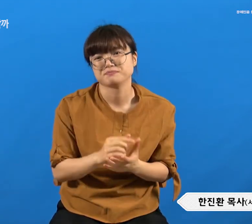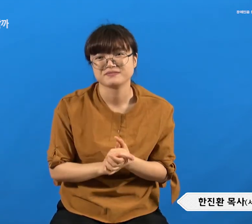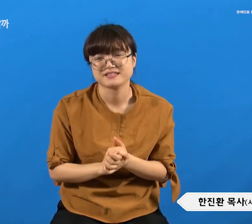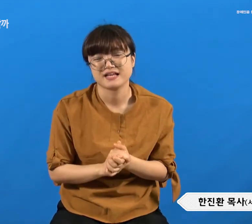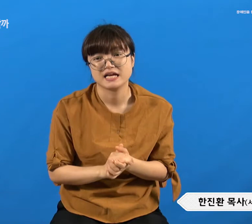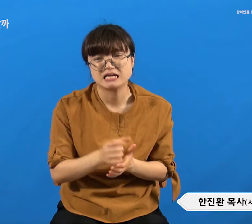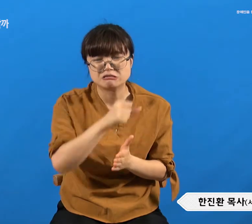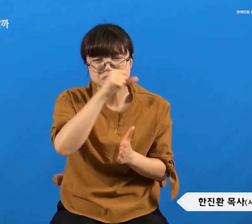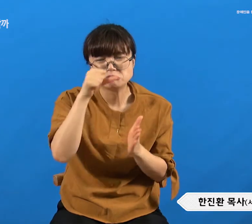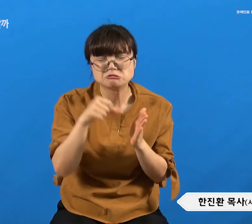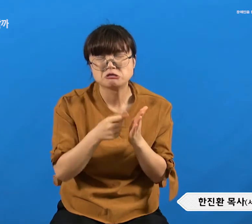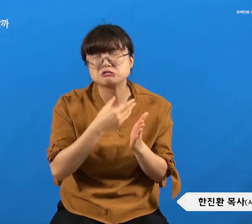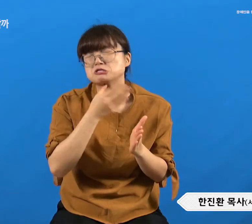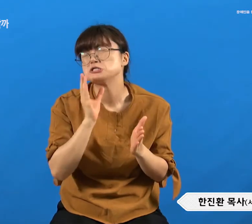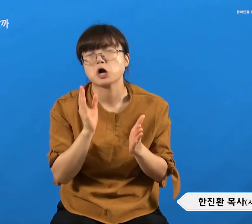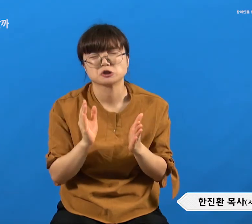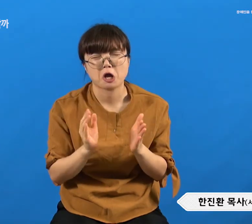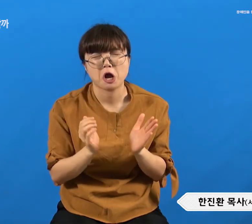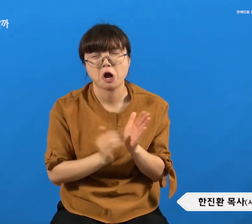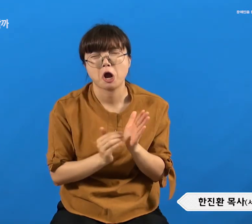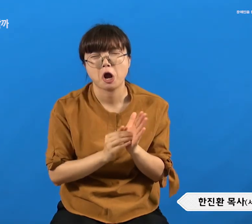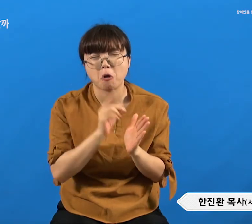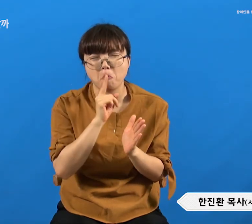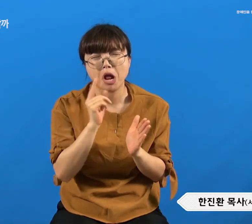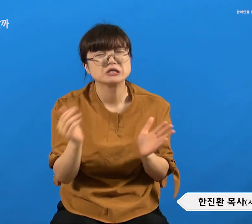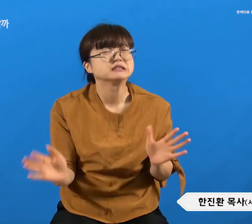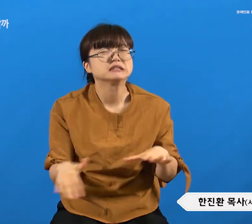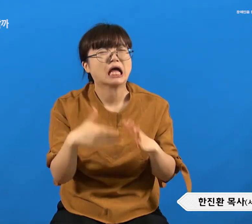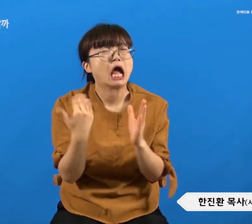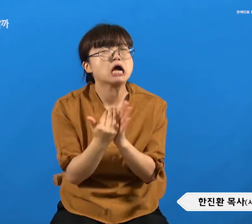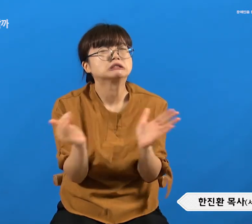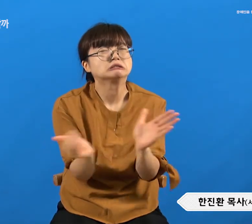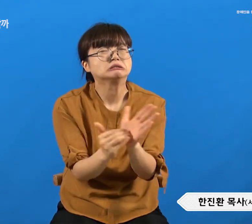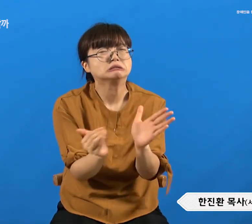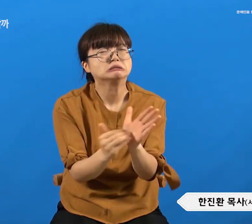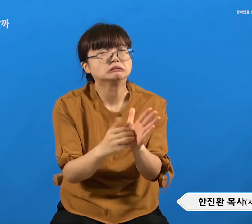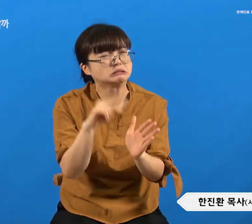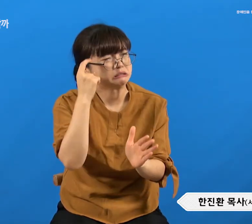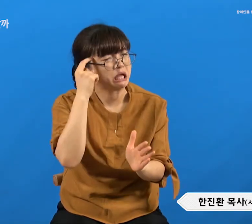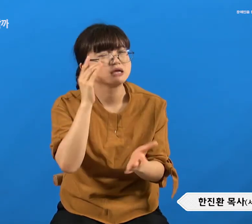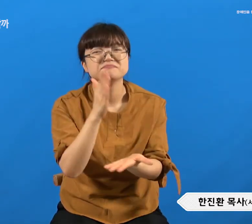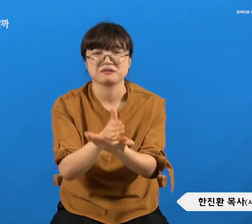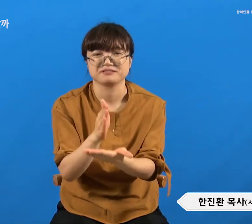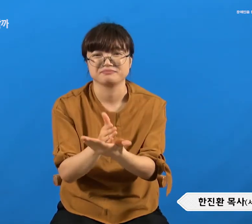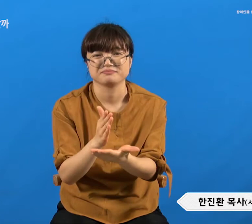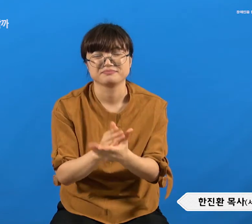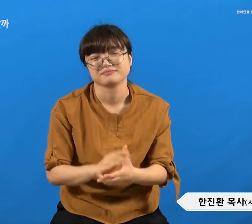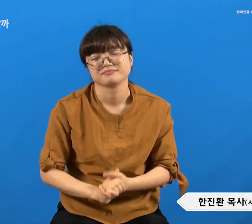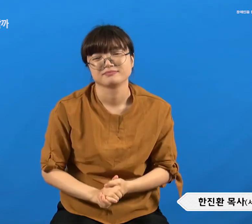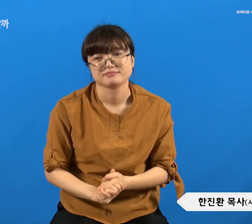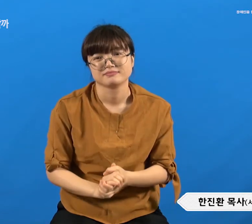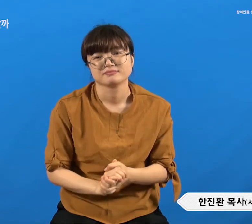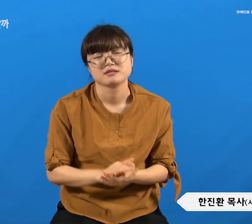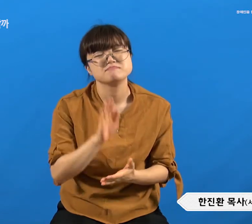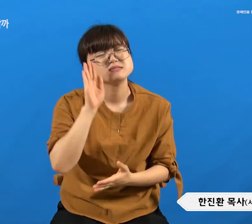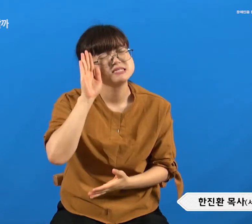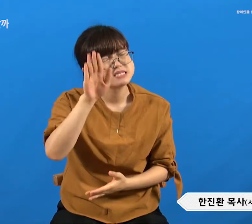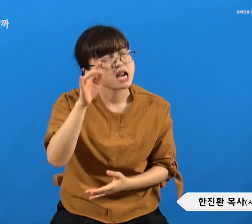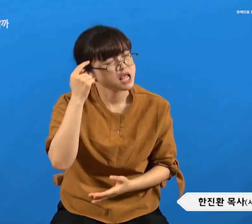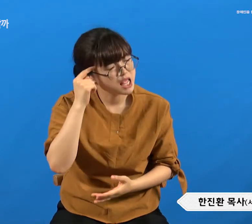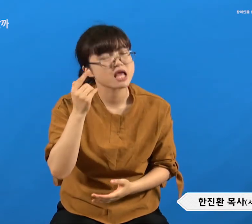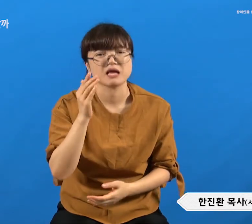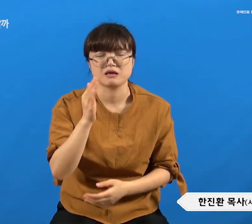인생 후반전이라고 절대로 무슨 다 끝난 것처럼 손을 놓아버리지 마십시오. 멀리